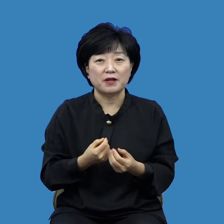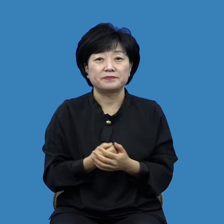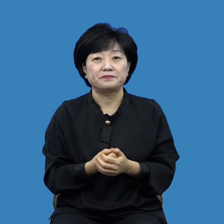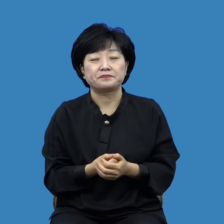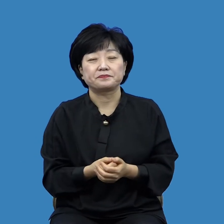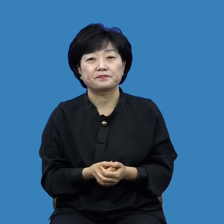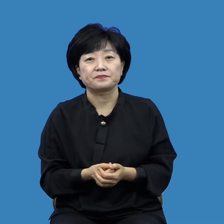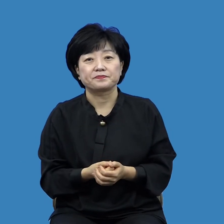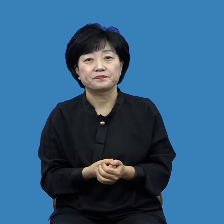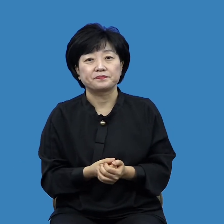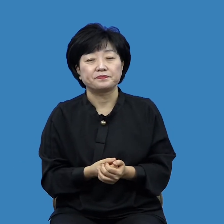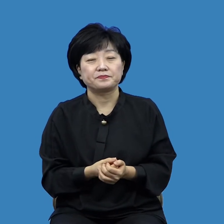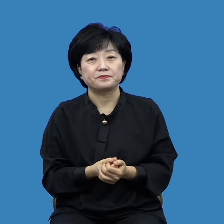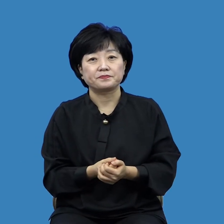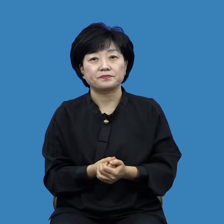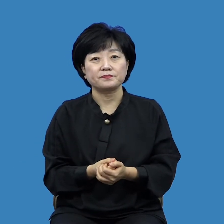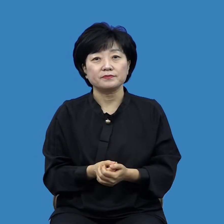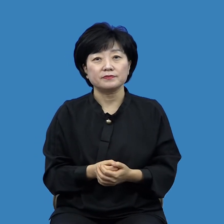그러니까